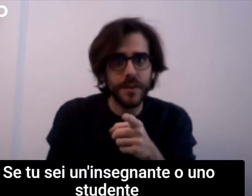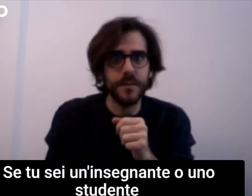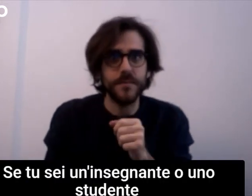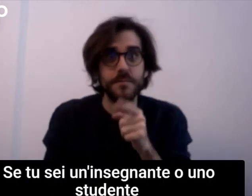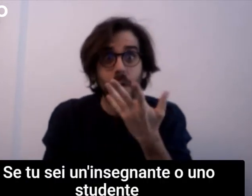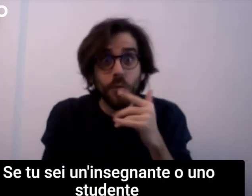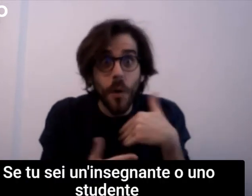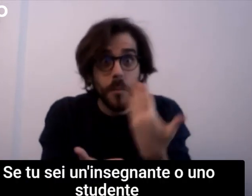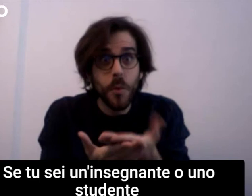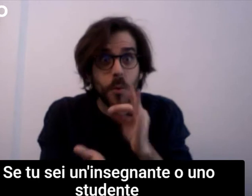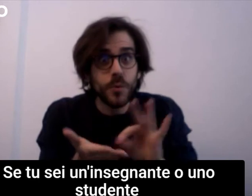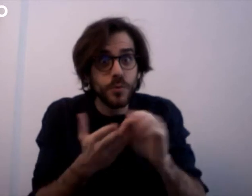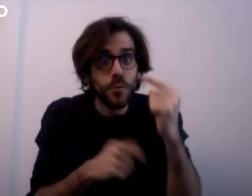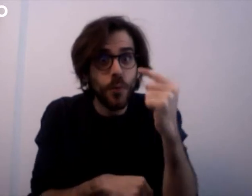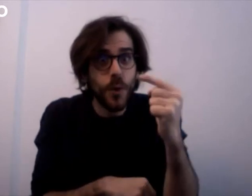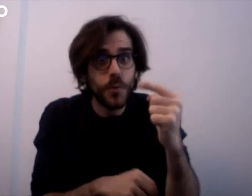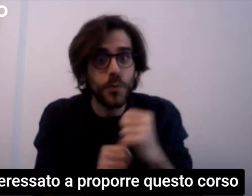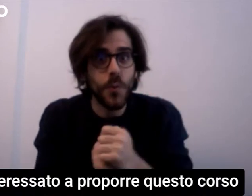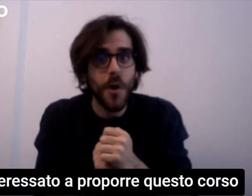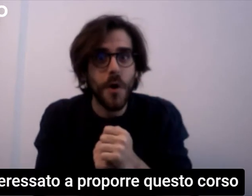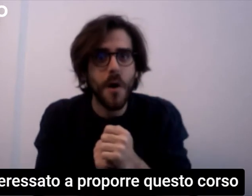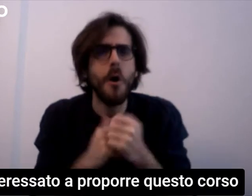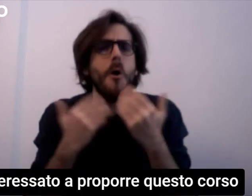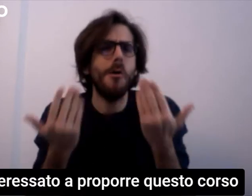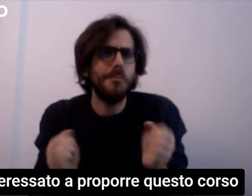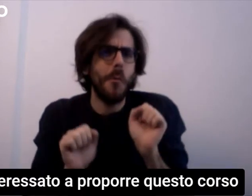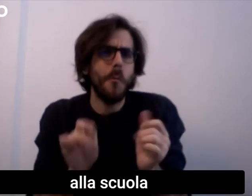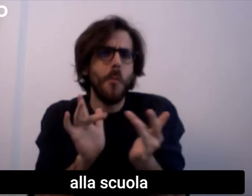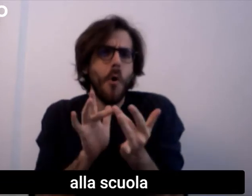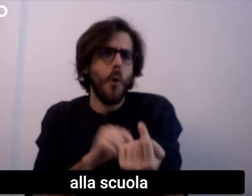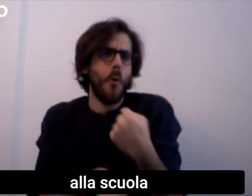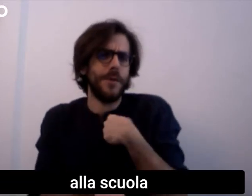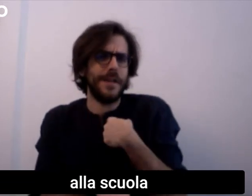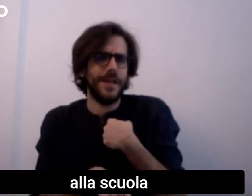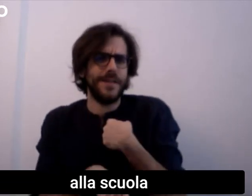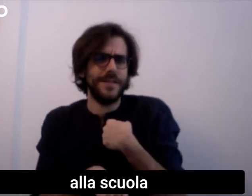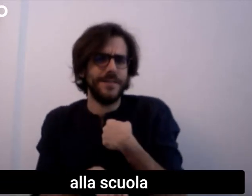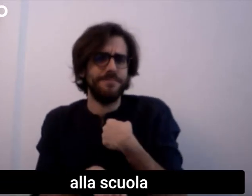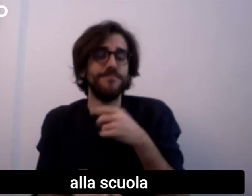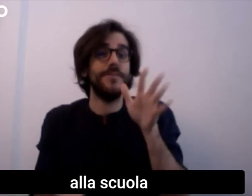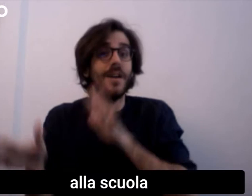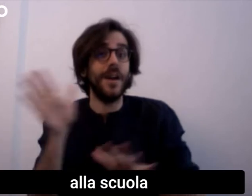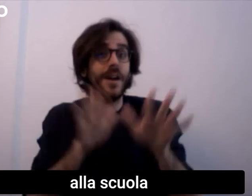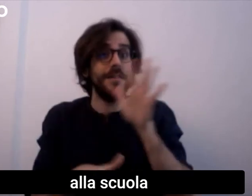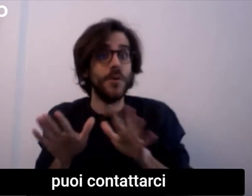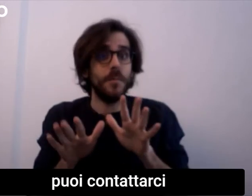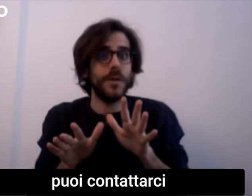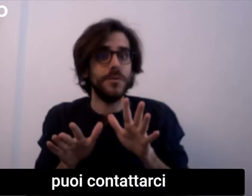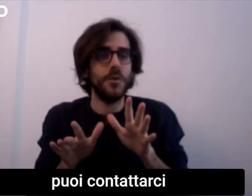o uno studente interessato proporre questo corso alla scuola puoi contattarci